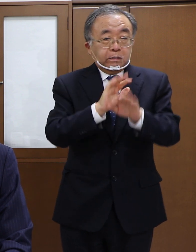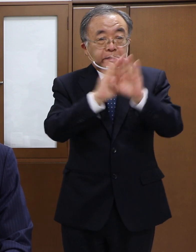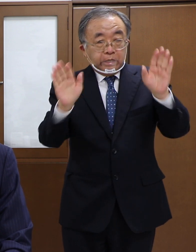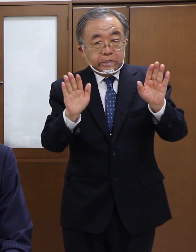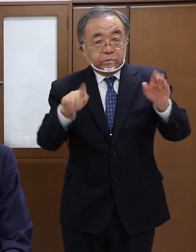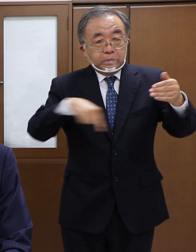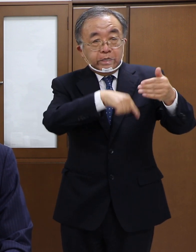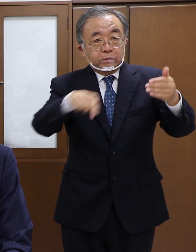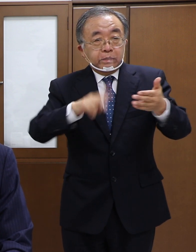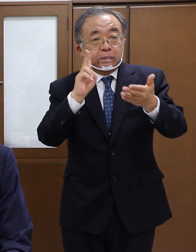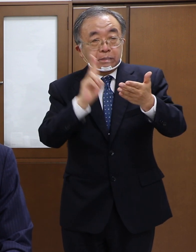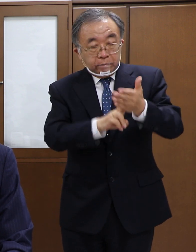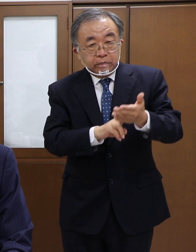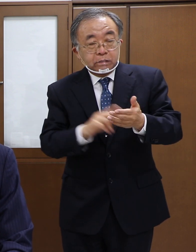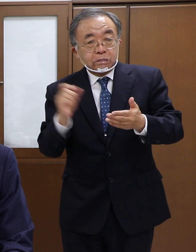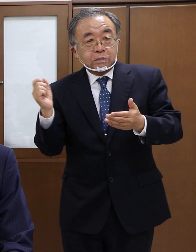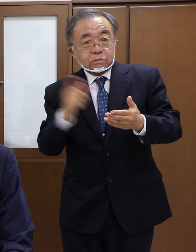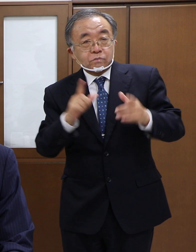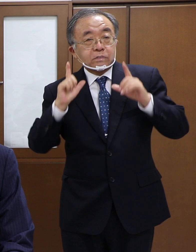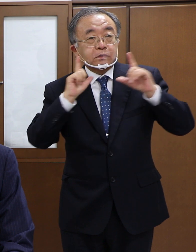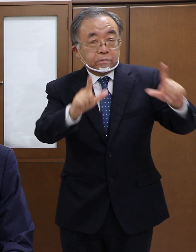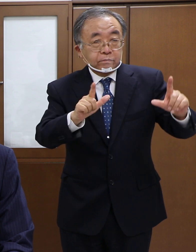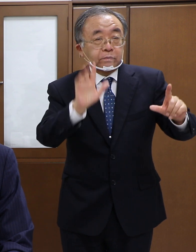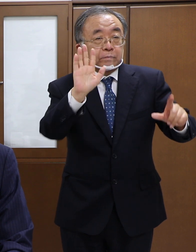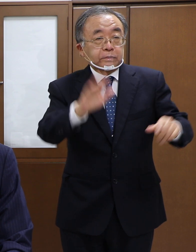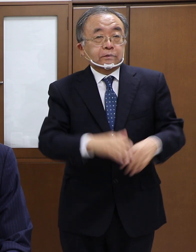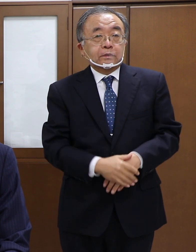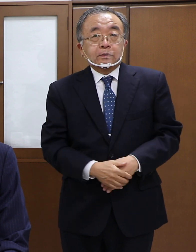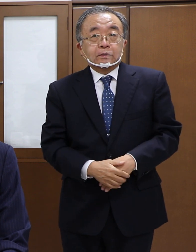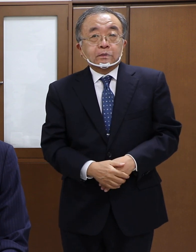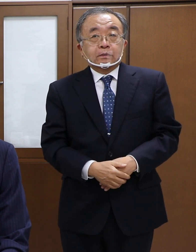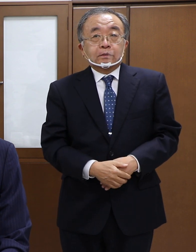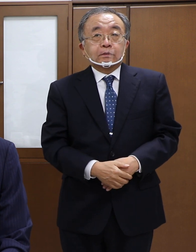第、速やかにお知らせいたします。